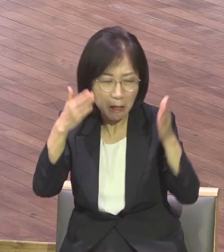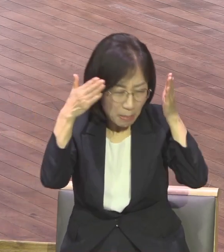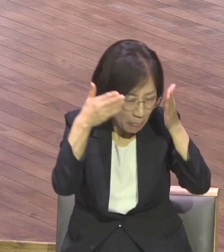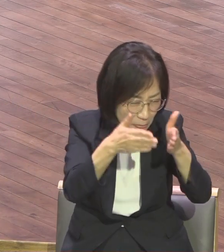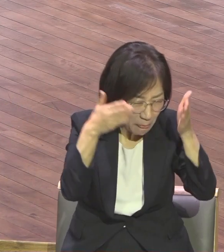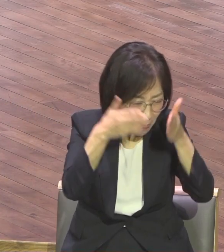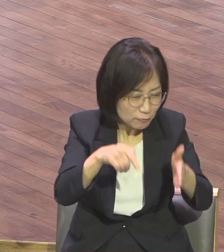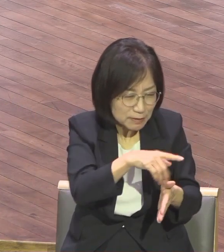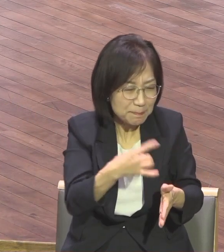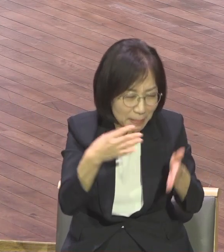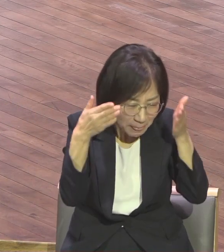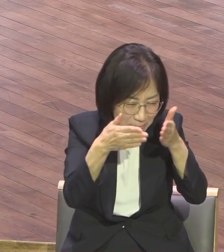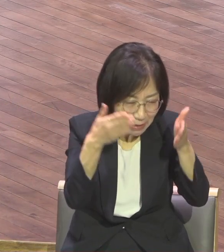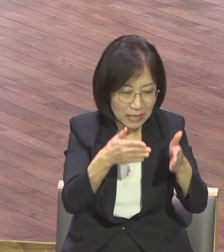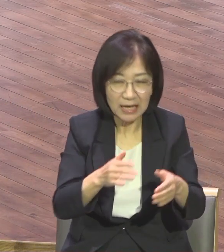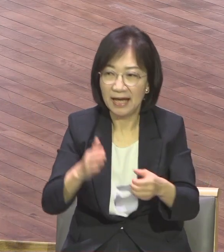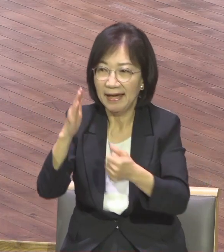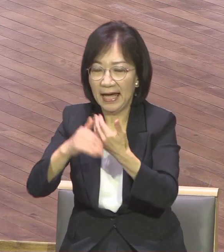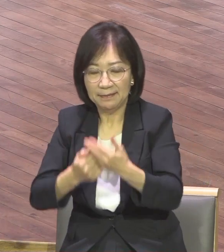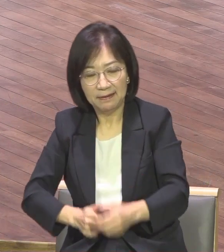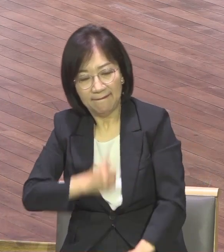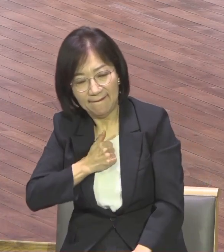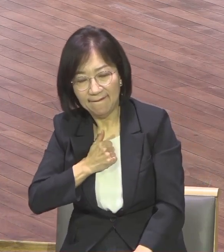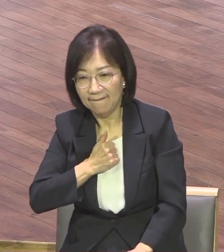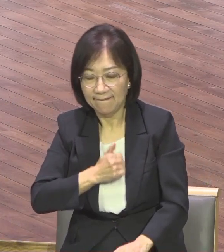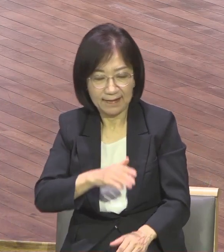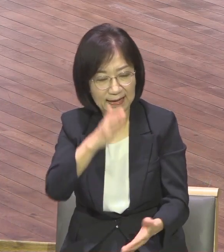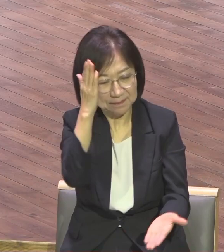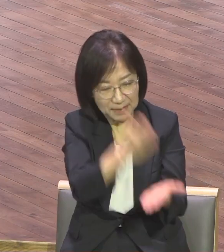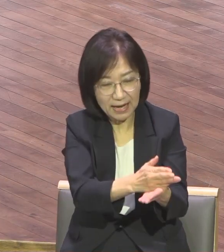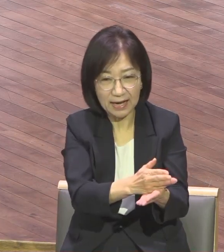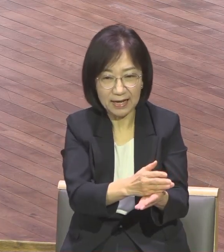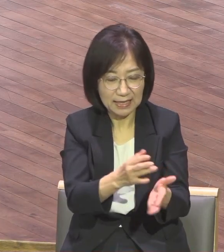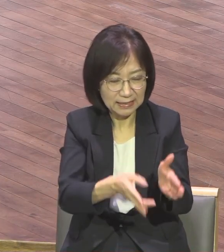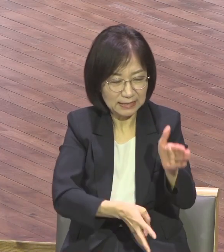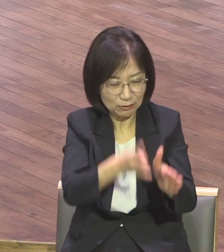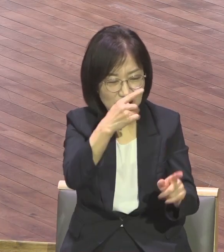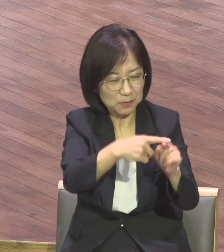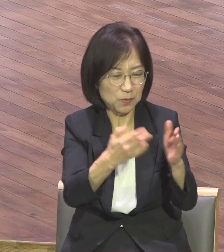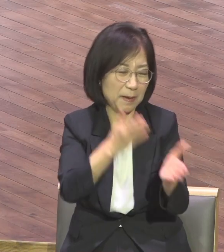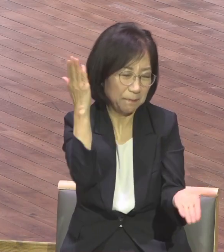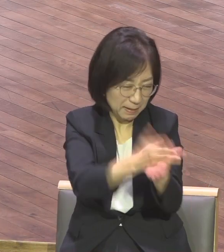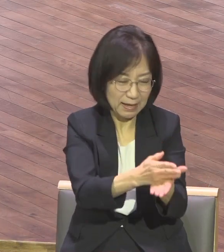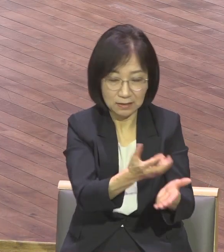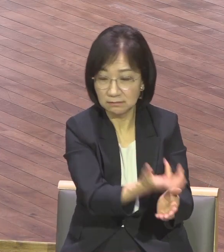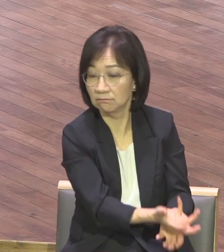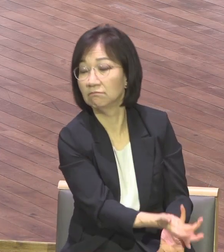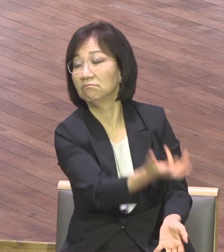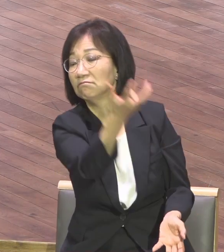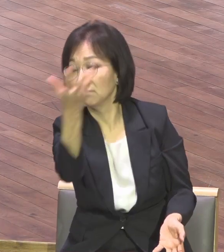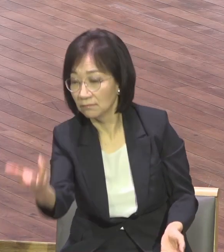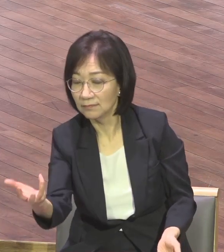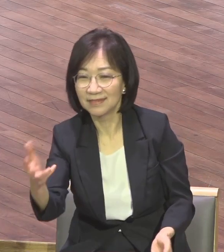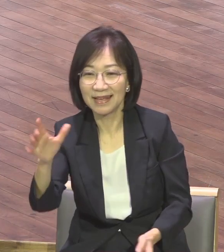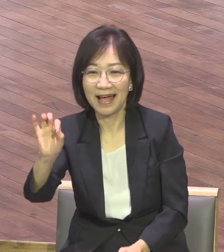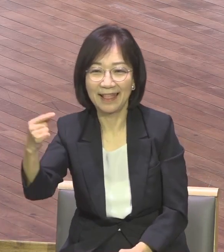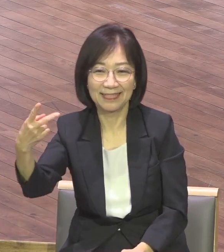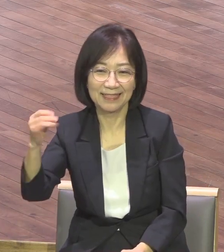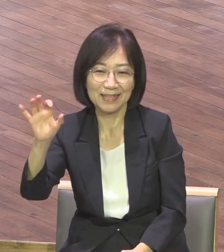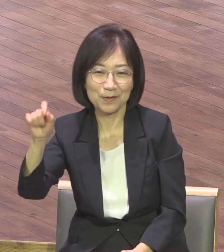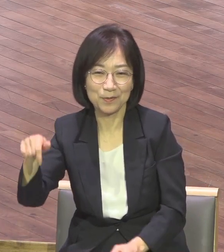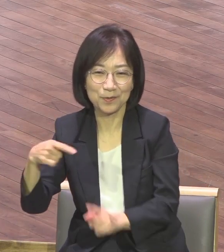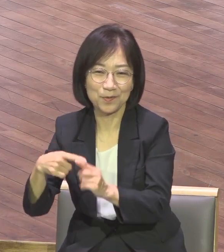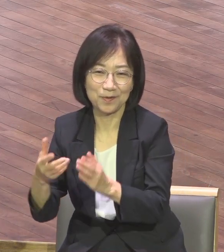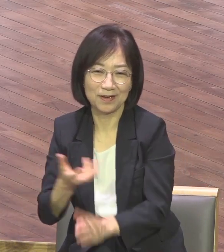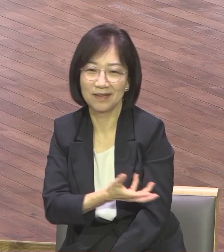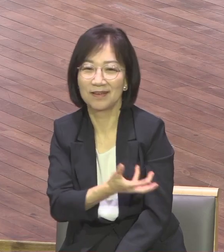옮겨버렸어요. 지금 우리 영교회가 이 시대 안디옥교회가 되어야 합니다. 237 성교 시대의 주역 교회로 하나님 사용하시기